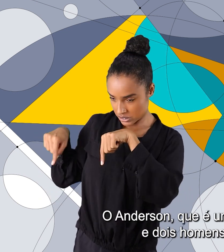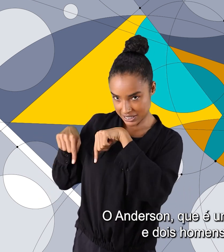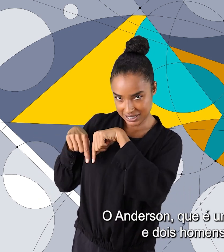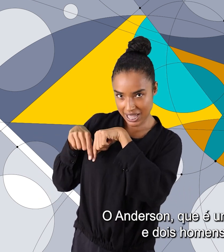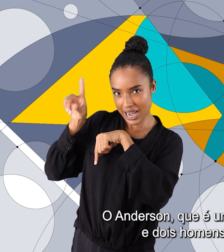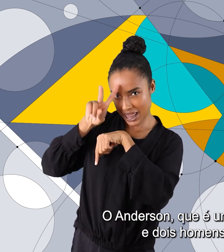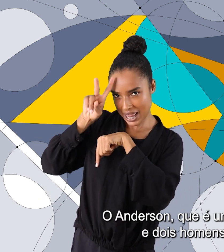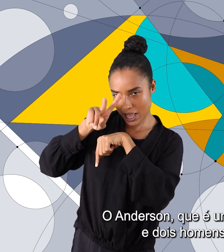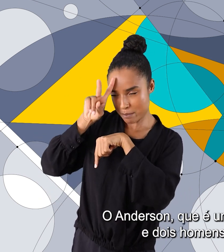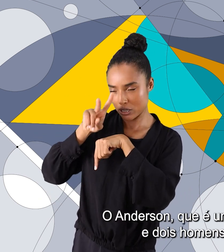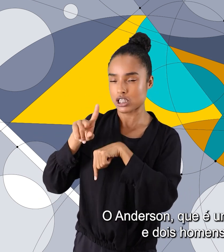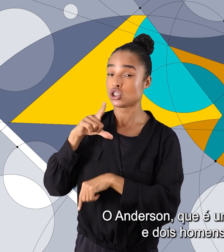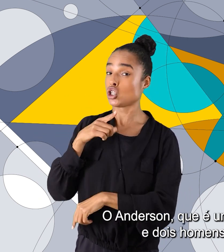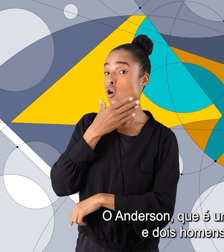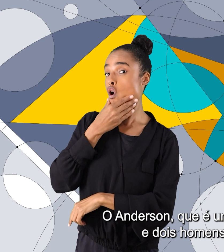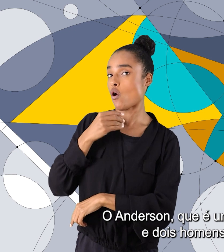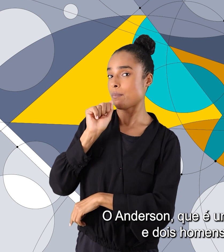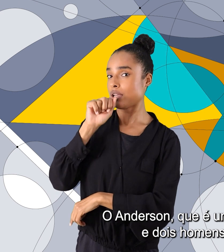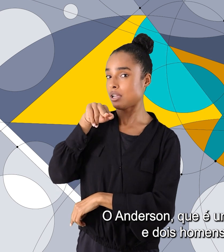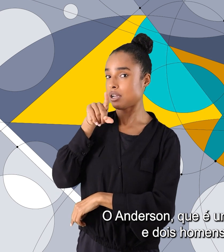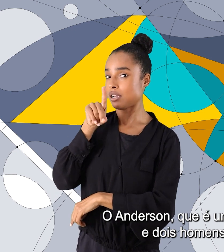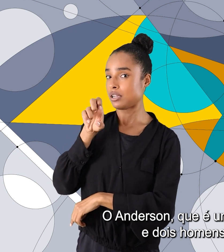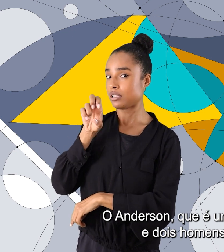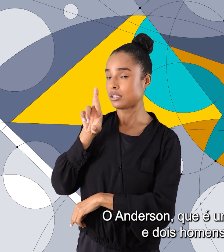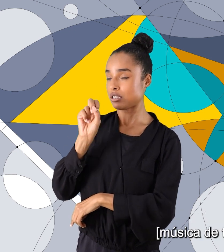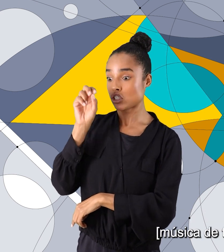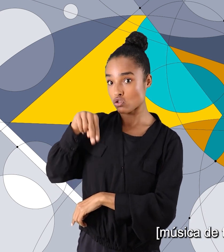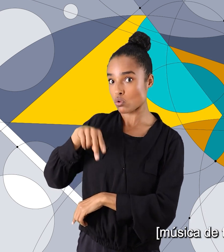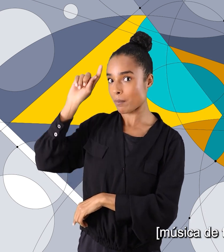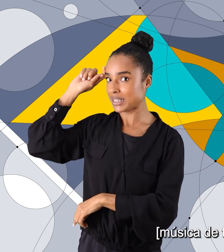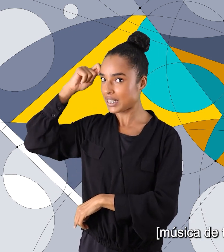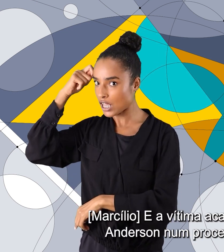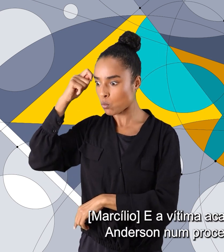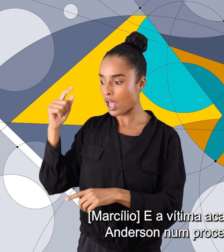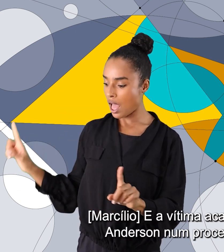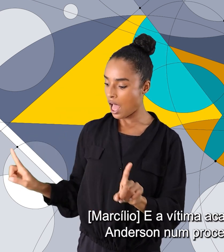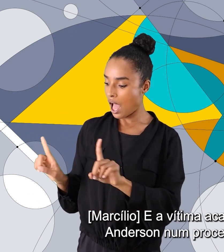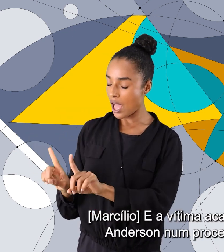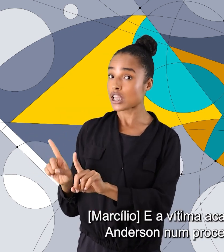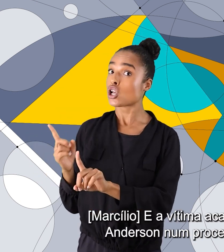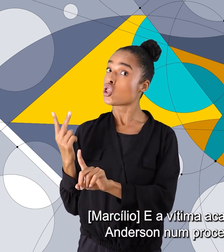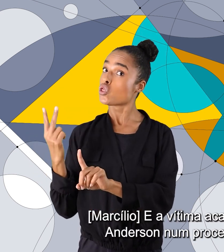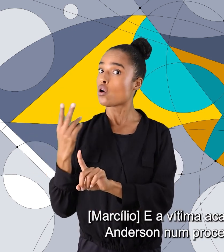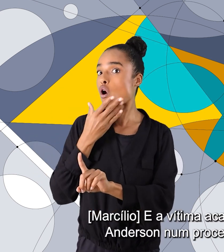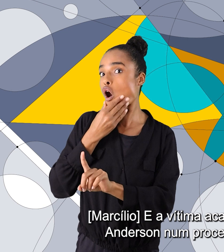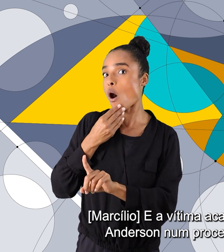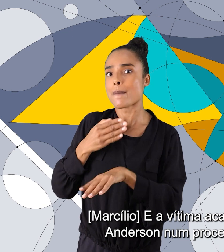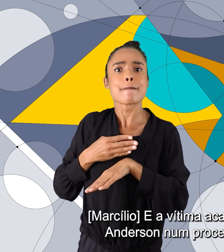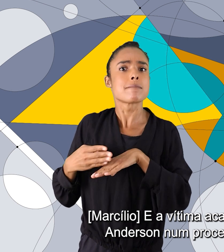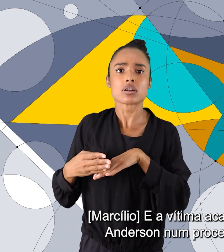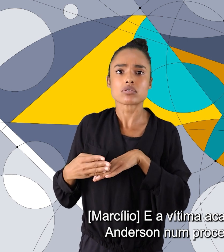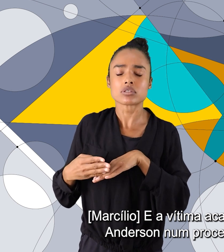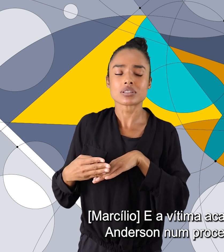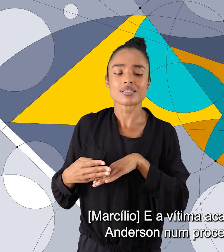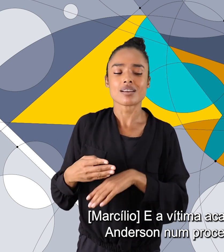Anderson, que é um homem negro, e 2 homens brancos. E a vítima acabou reconhecendo Anderson num processo